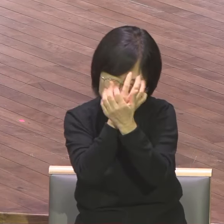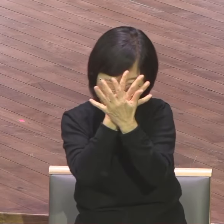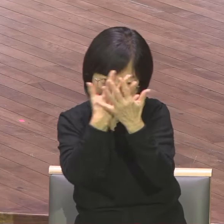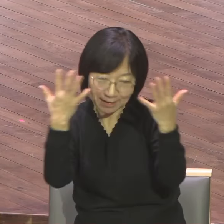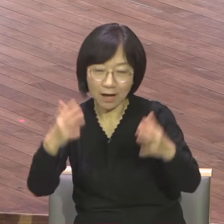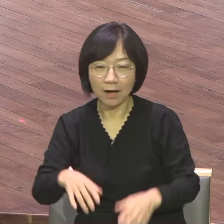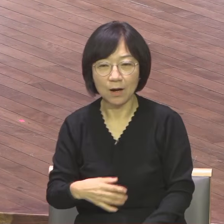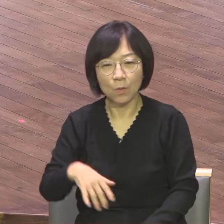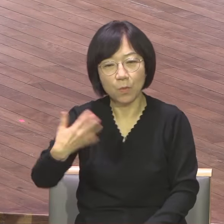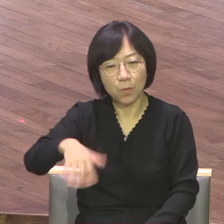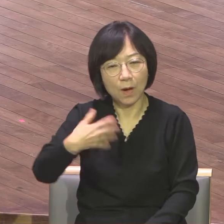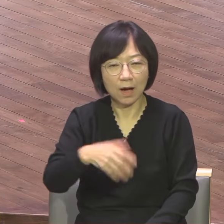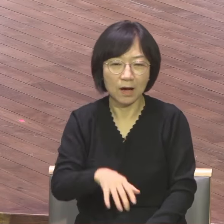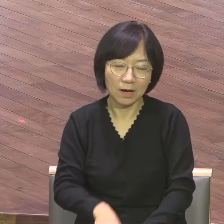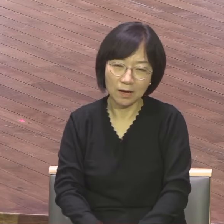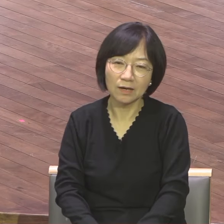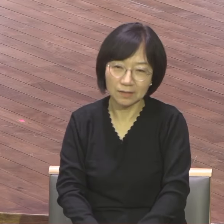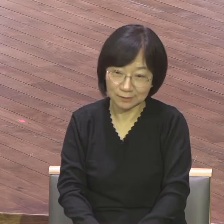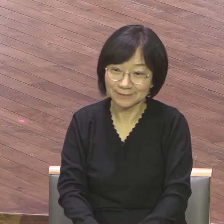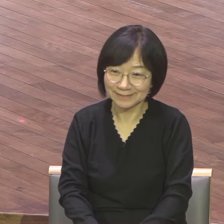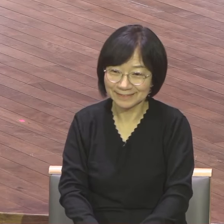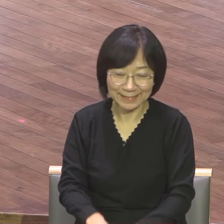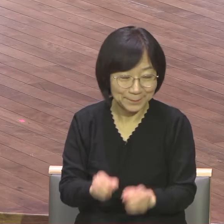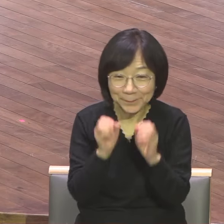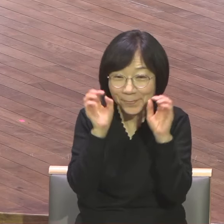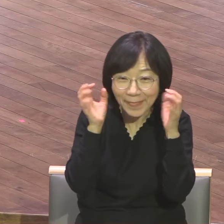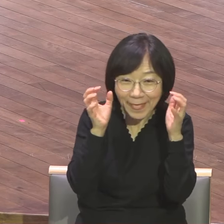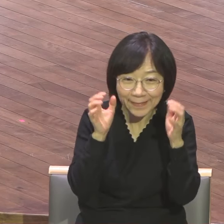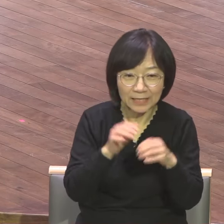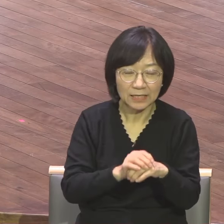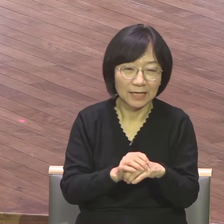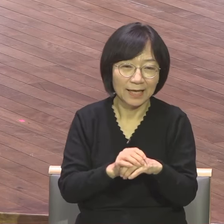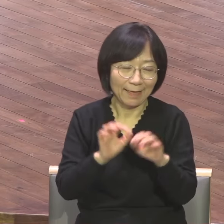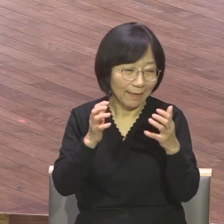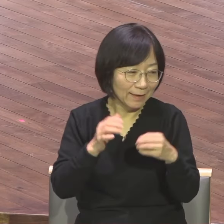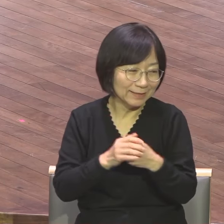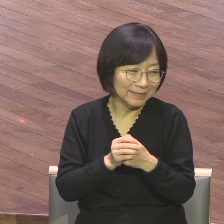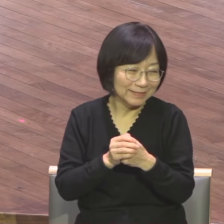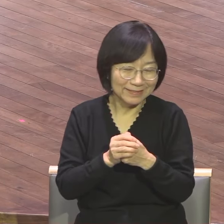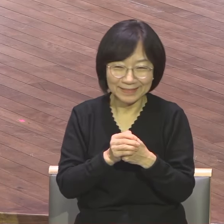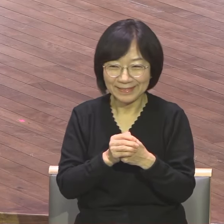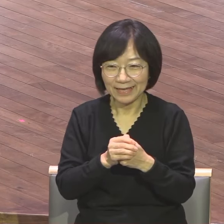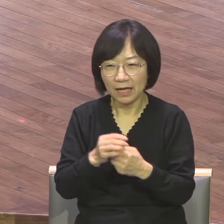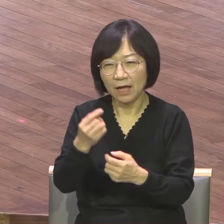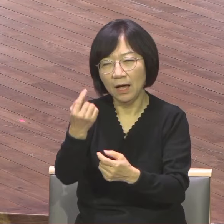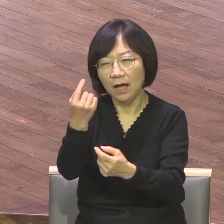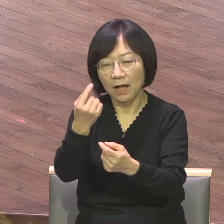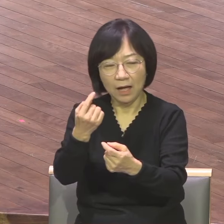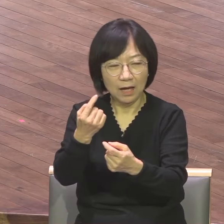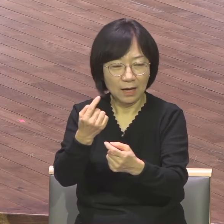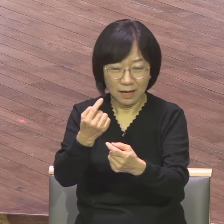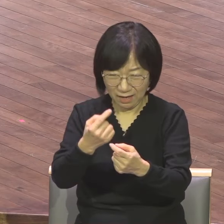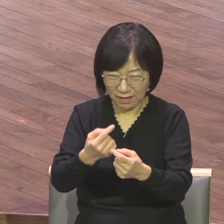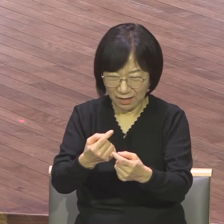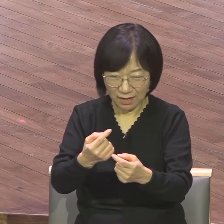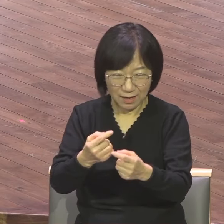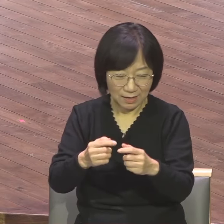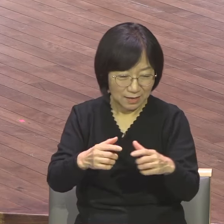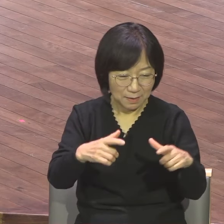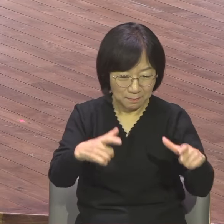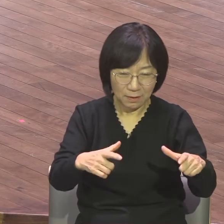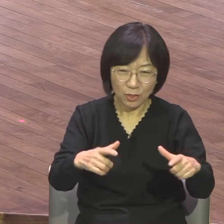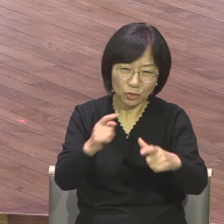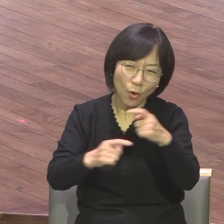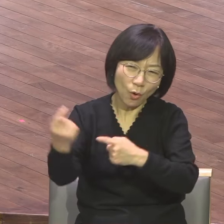그 지금 예수 기준으로 좀 방이 모자라가 한 클래스를 못 받고 있대. 그 넓히다.